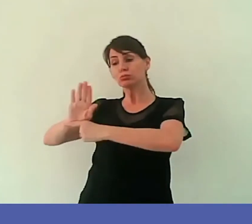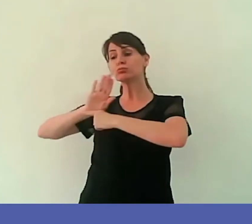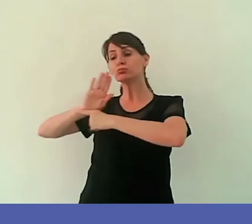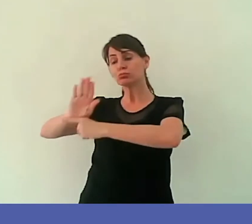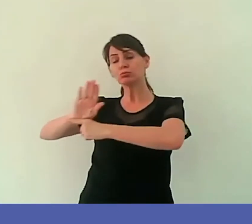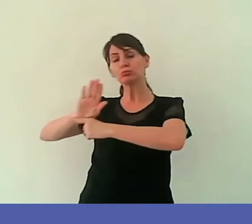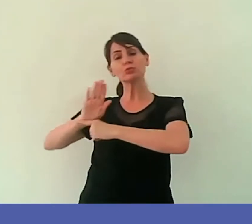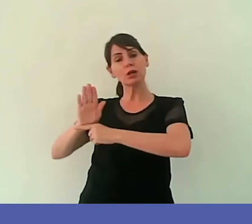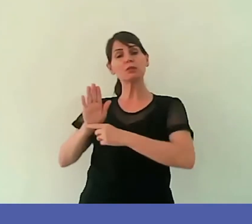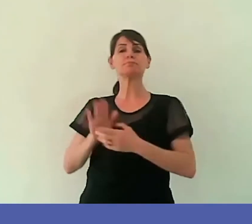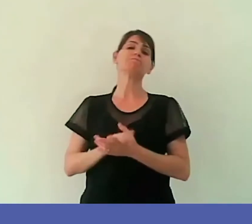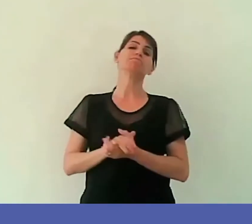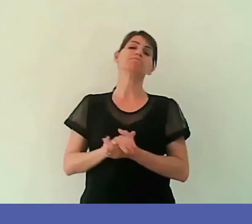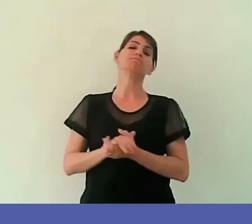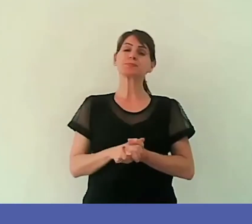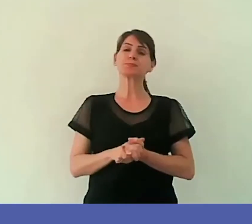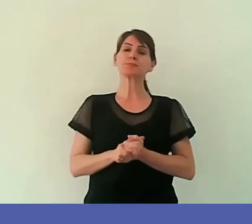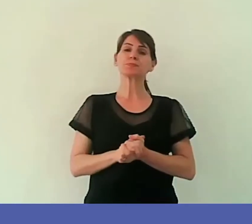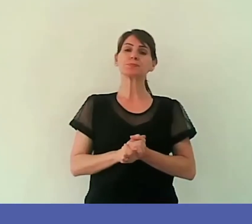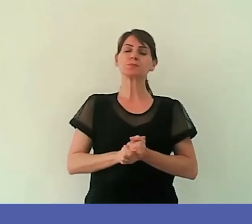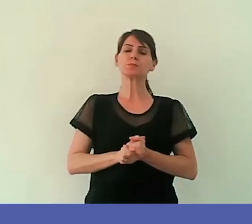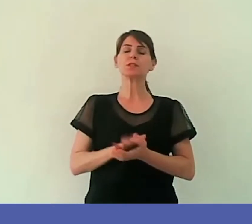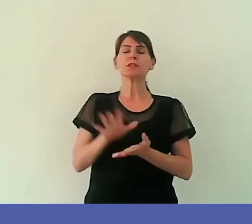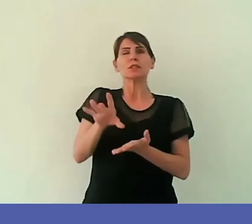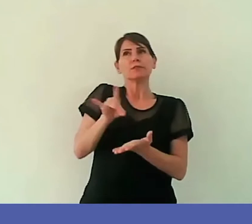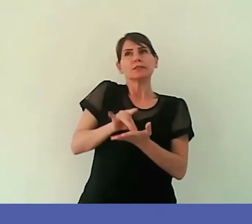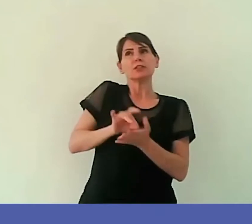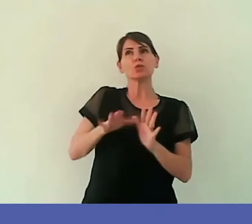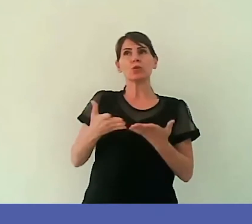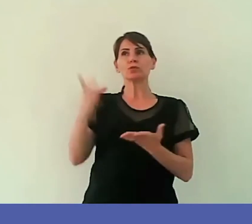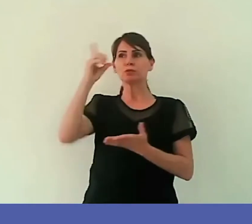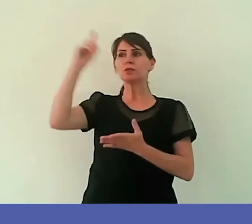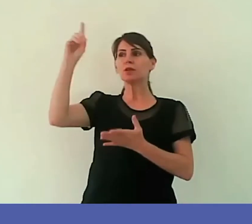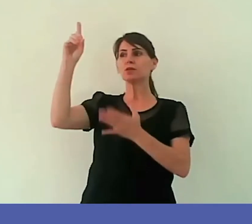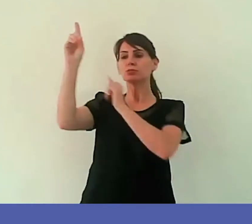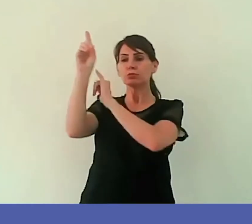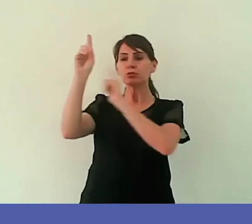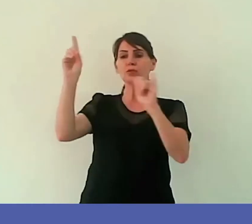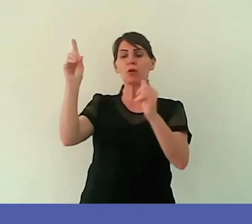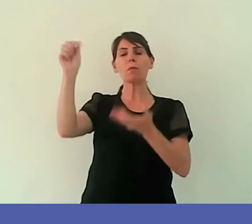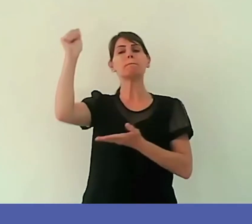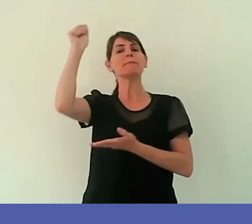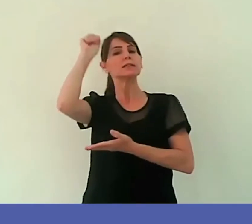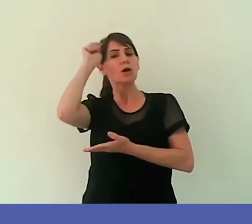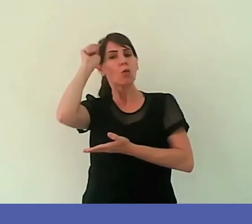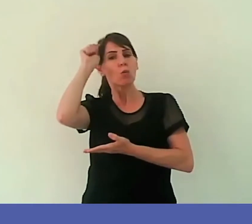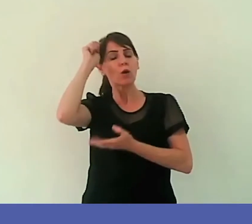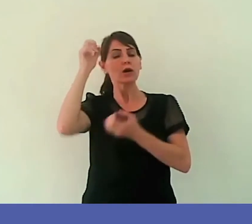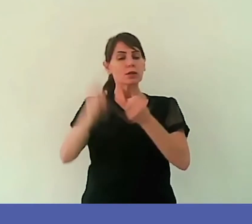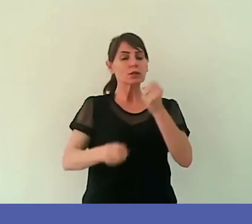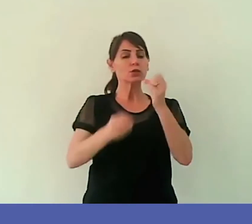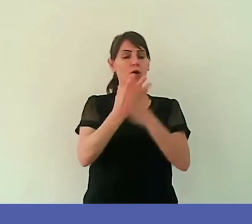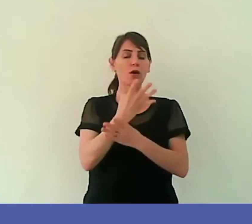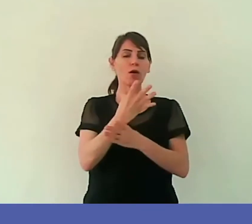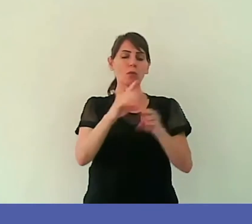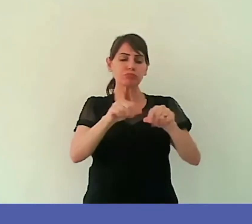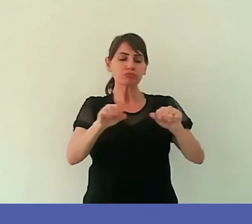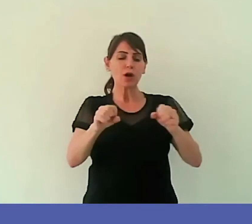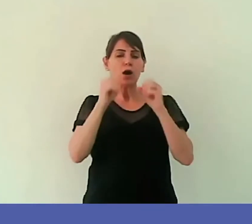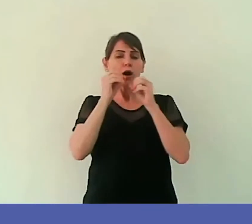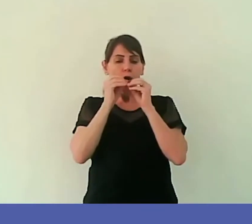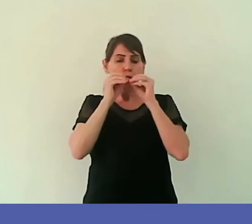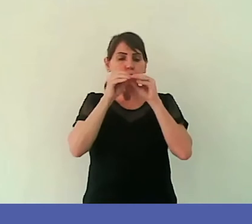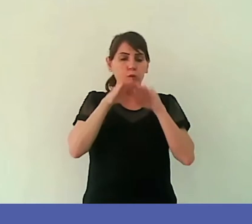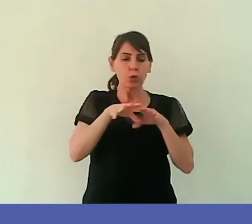idônea. Na verdade, quando Deus olhou para Adão, que ele criou, né, do pó da terra, soprou nas suas